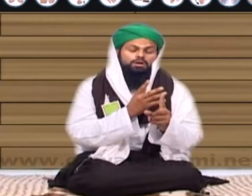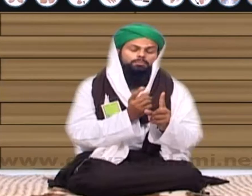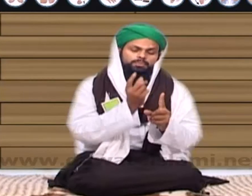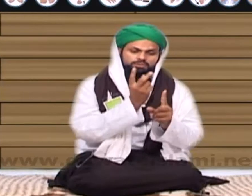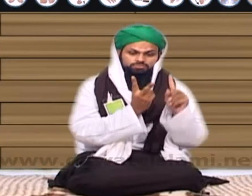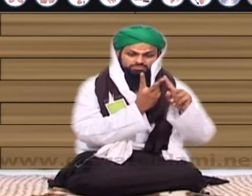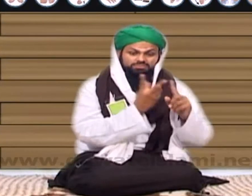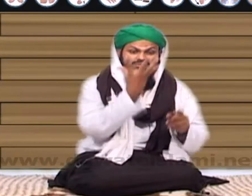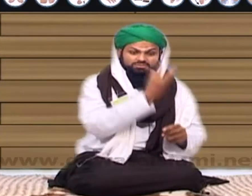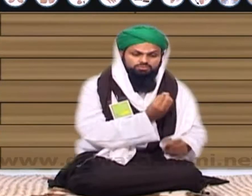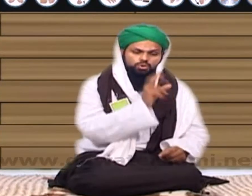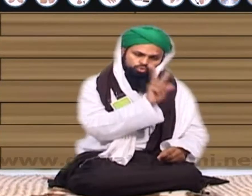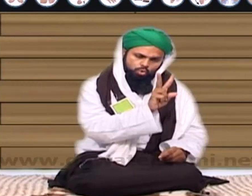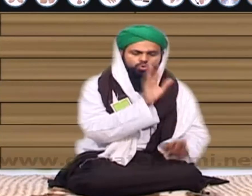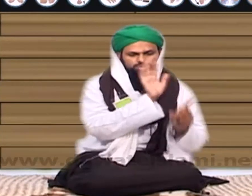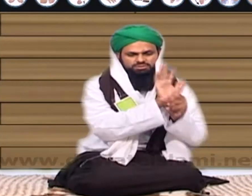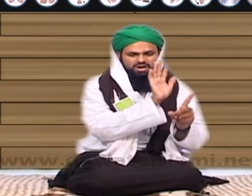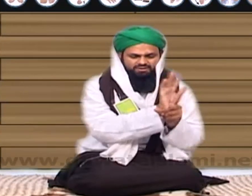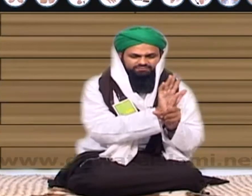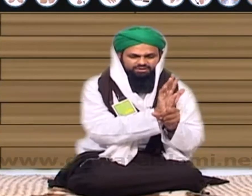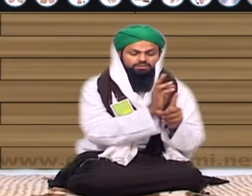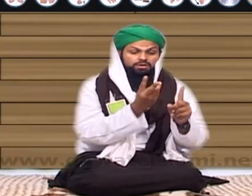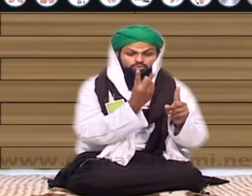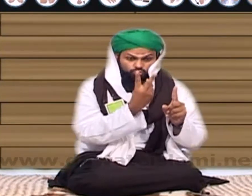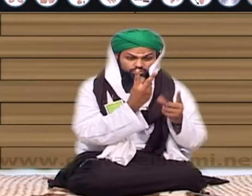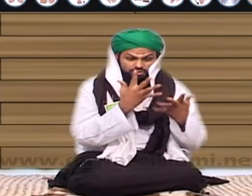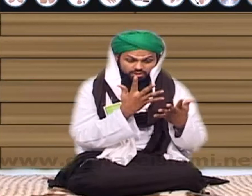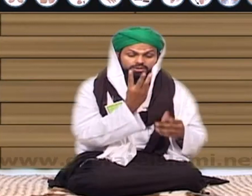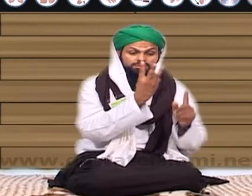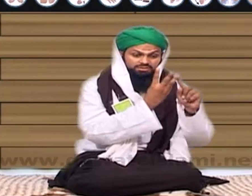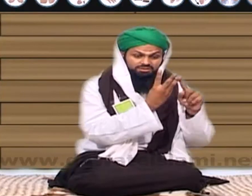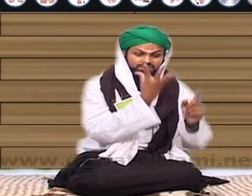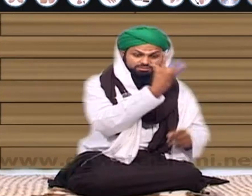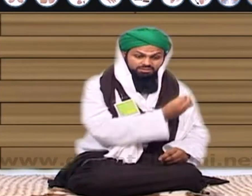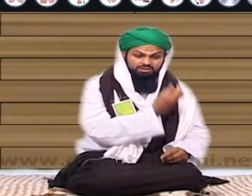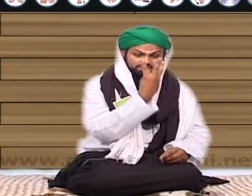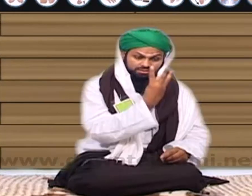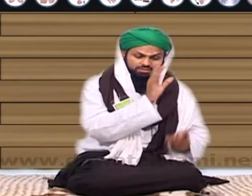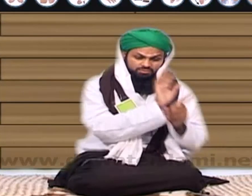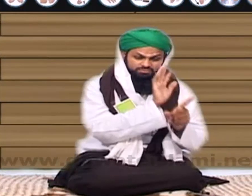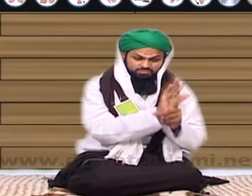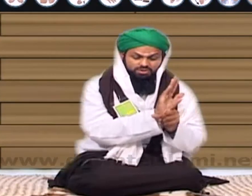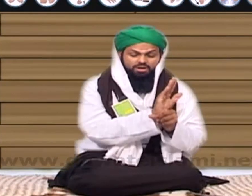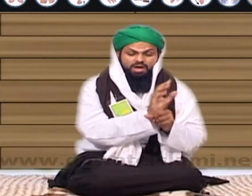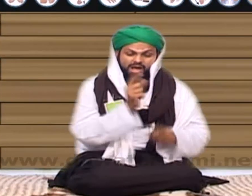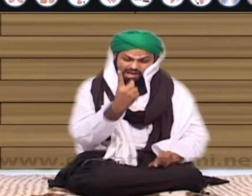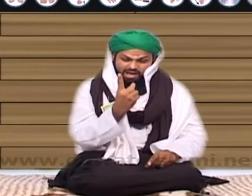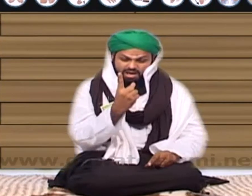3 کو دعوت دے دیں. چلیے ہفتے میں ایک بار 7 کو آپ دعوت دیں. انہیں کسی طرح یومیہ 1 ہو جانی چاہیے